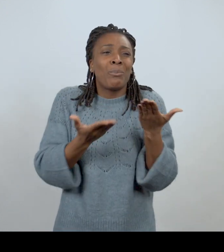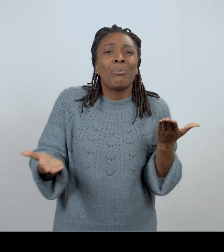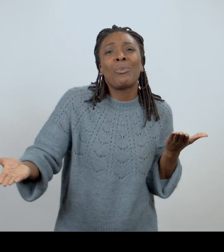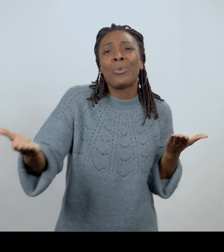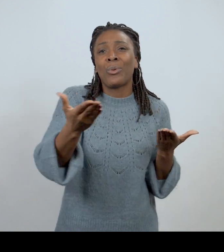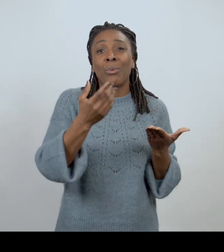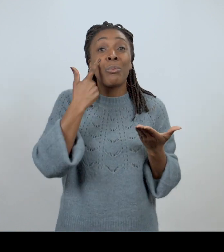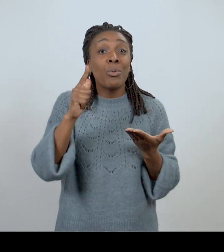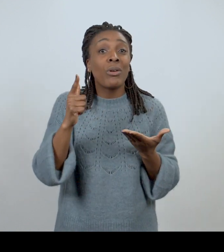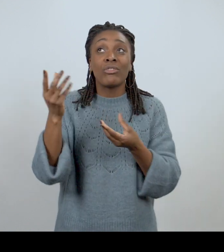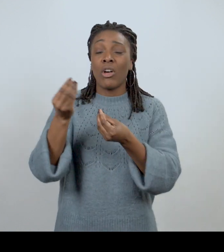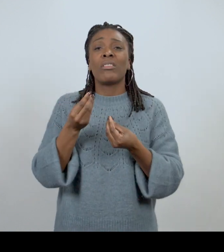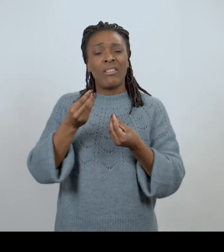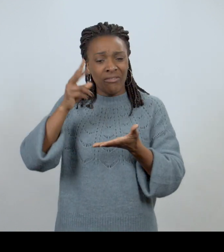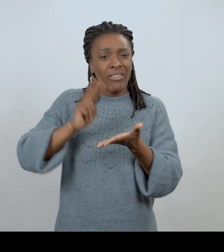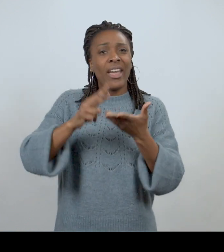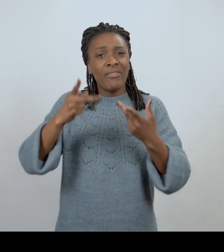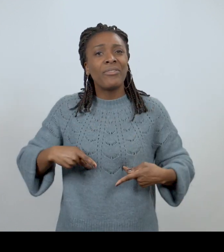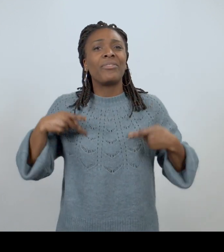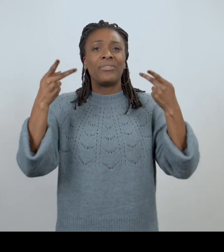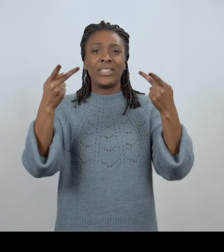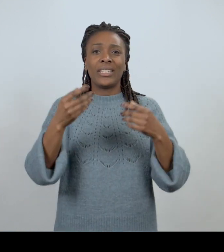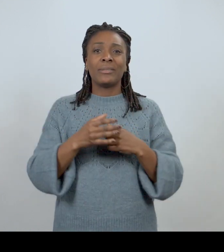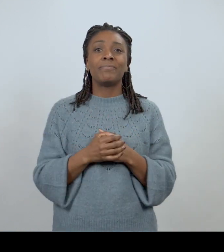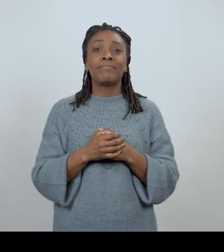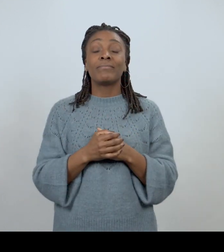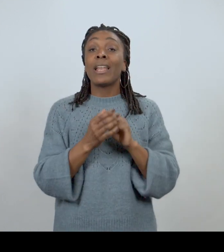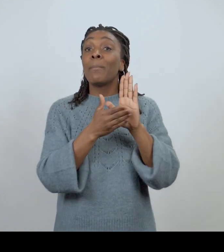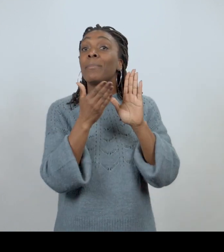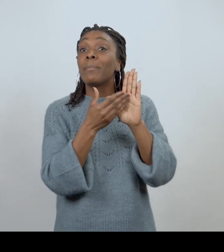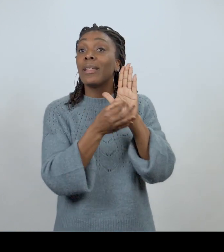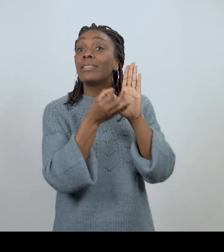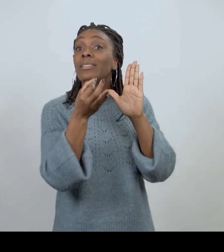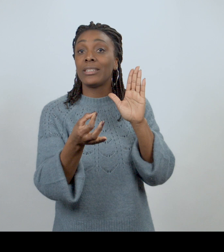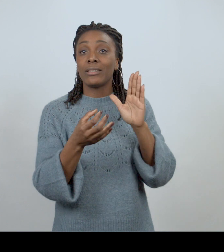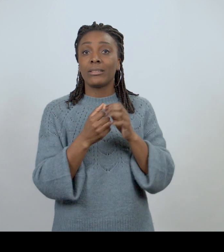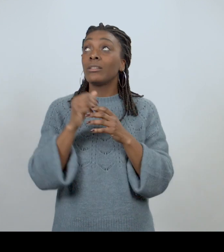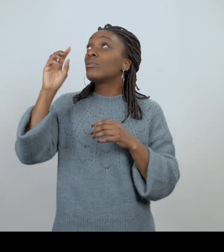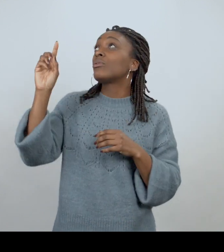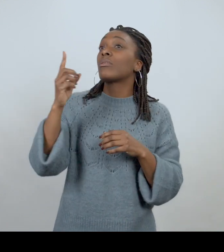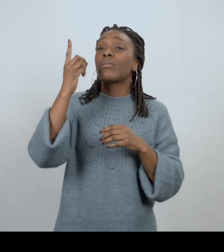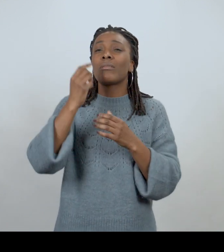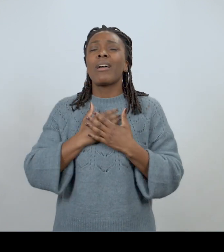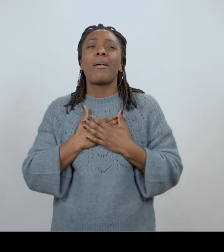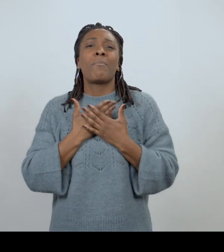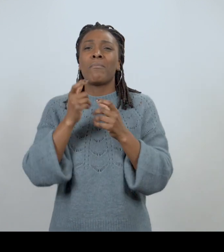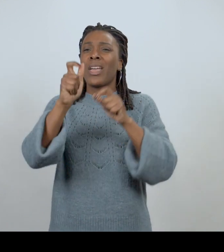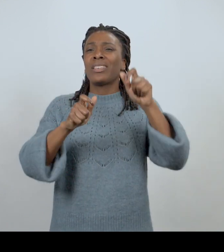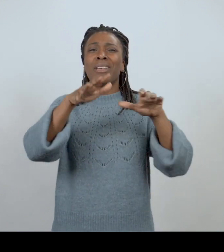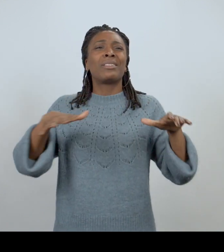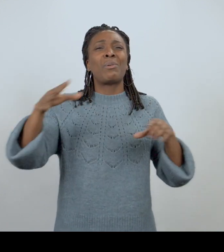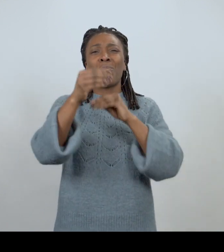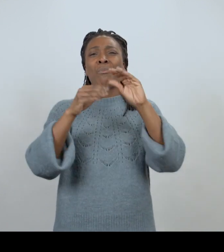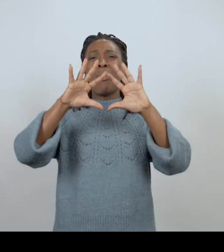de nous donner la vraie vie. Il est écrit « Car Dieu a tant aimé le monde qu'il a